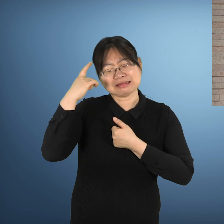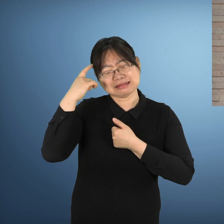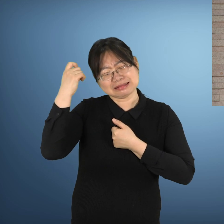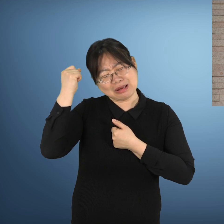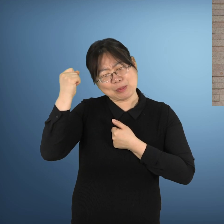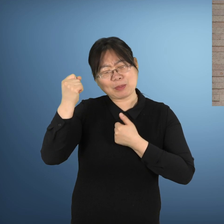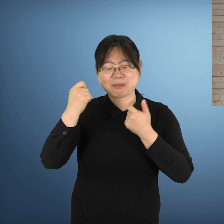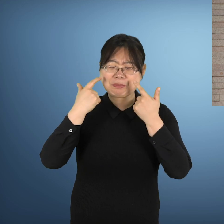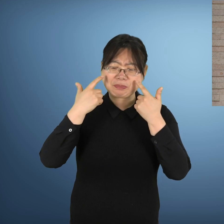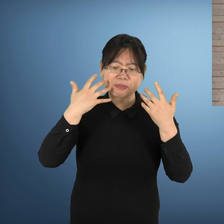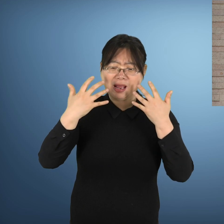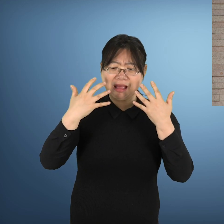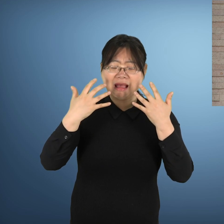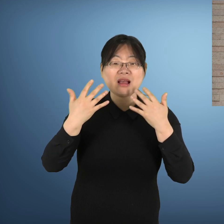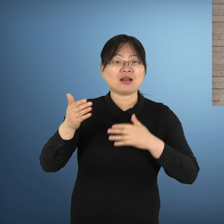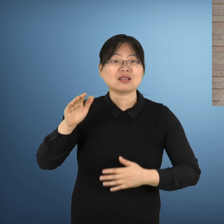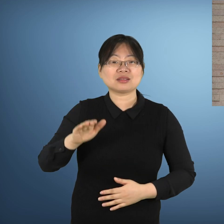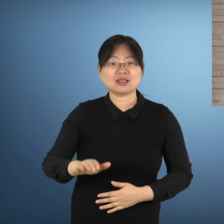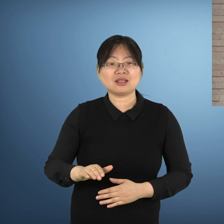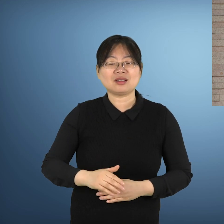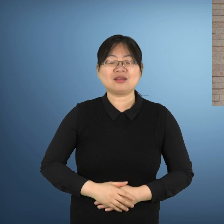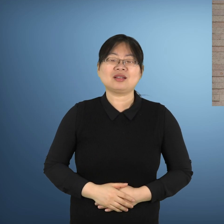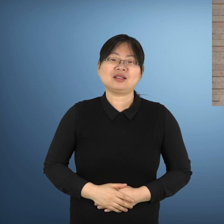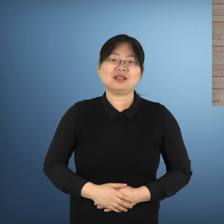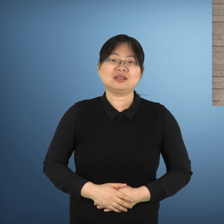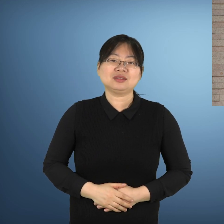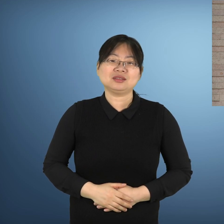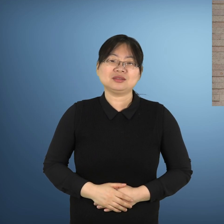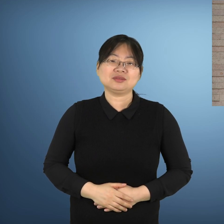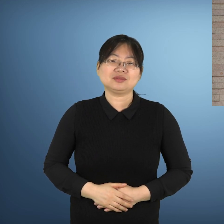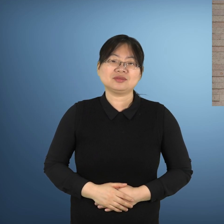나요. 그런데도